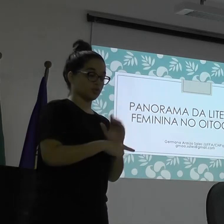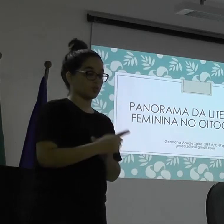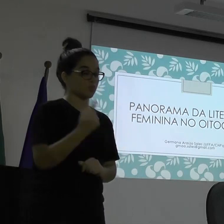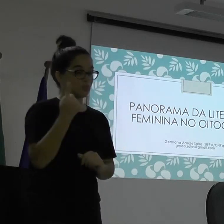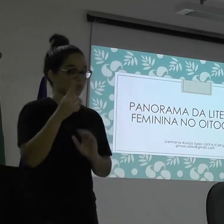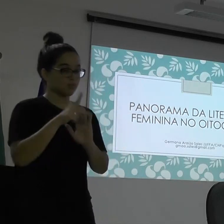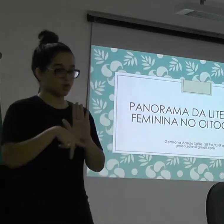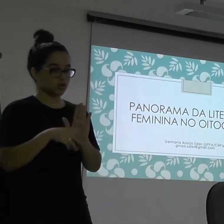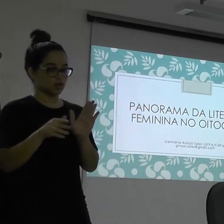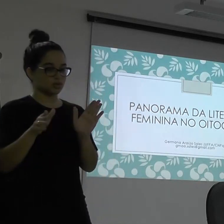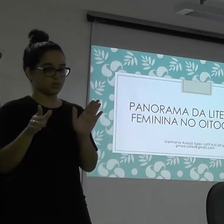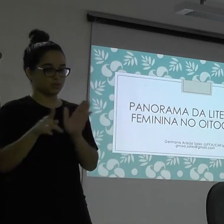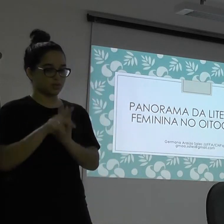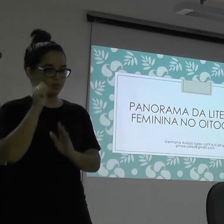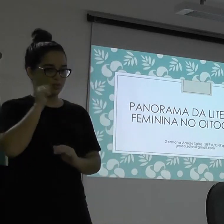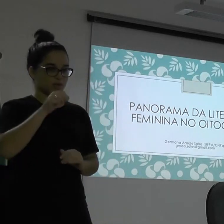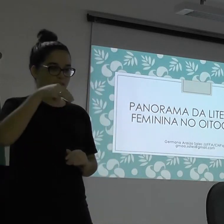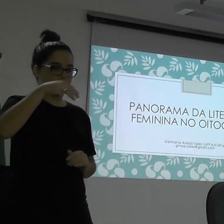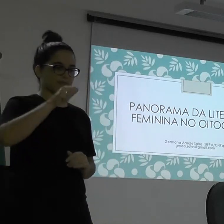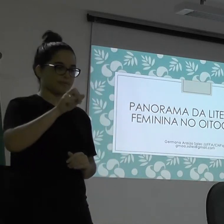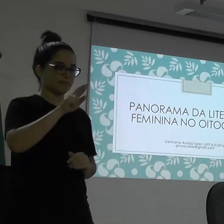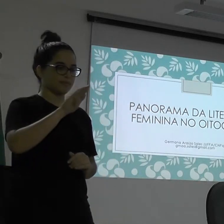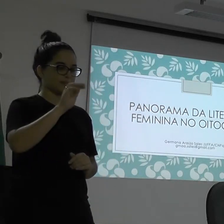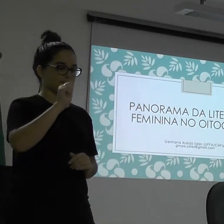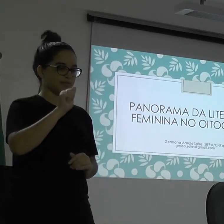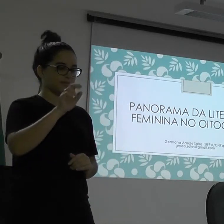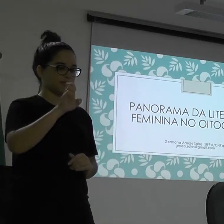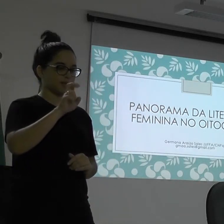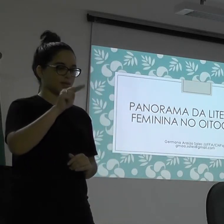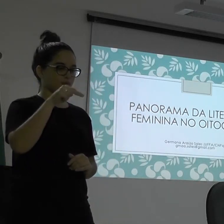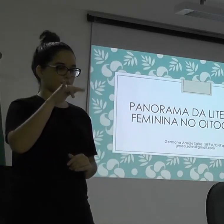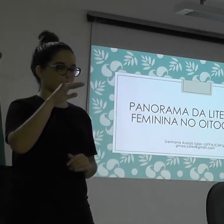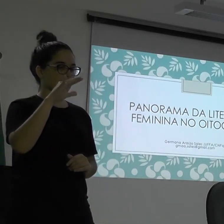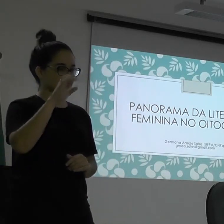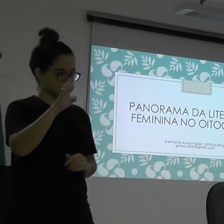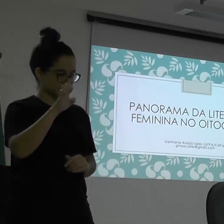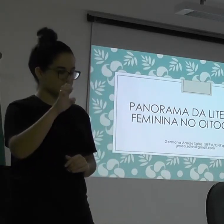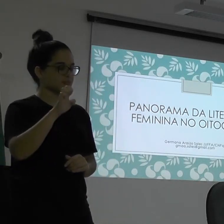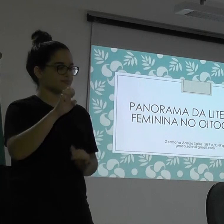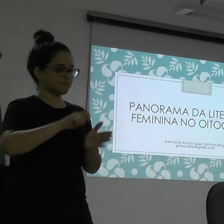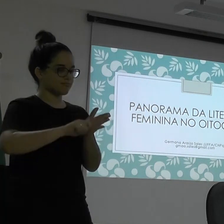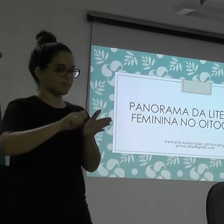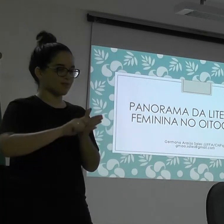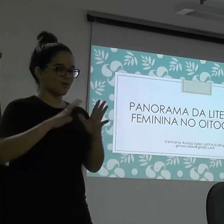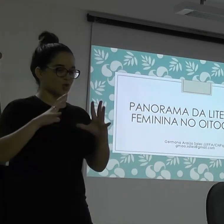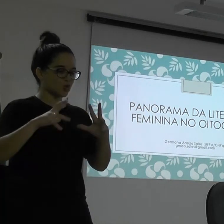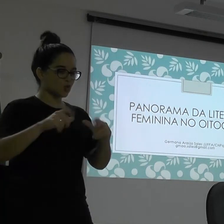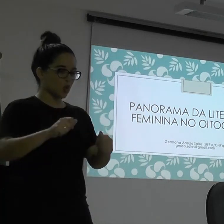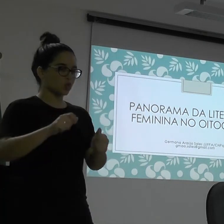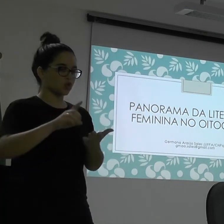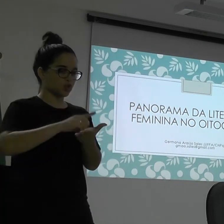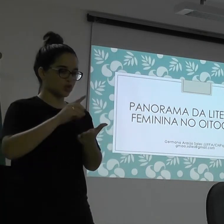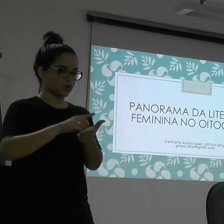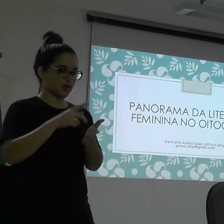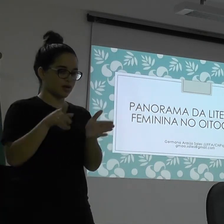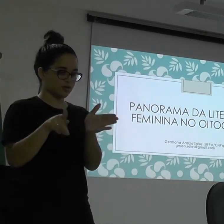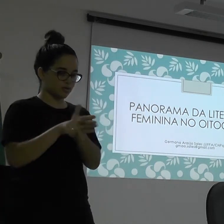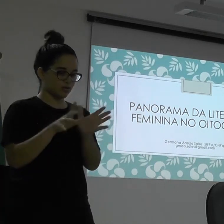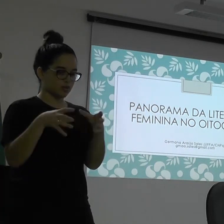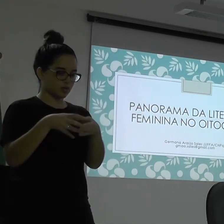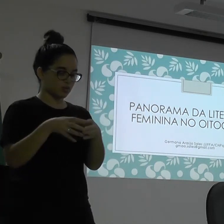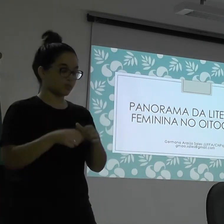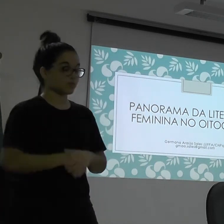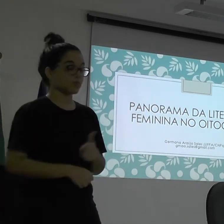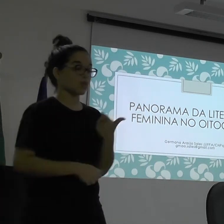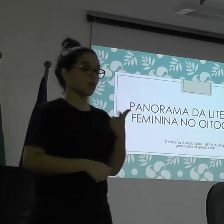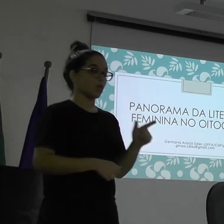projeto da Maria Eunice, que era de escrevermos um dicionário, todos do GT. E o outro projeto de